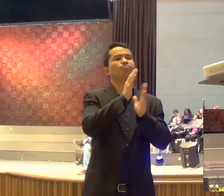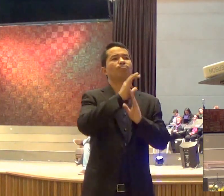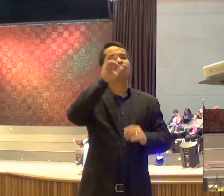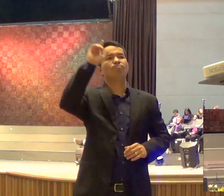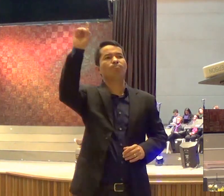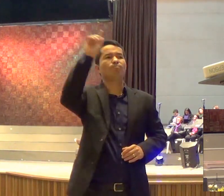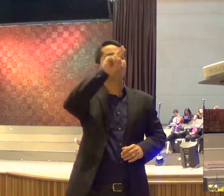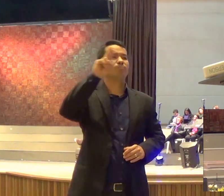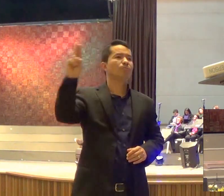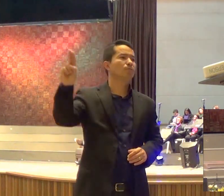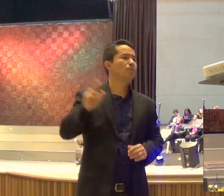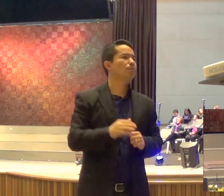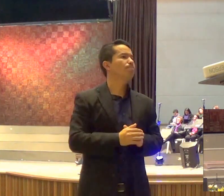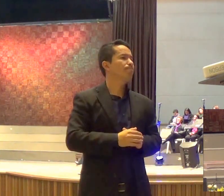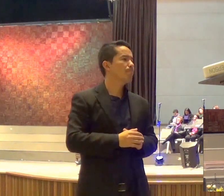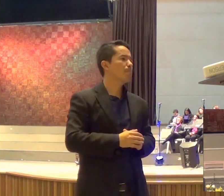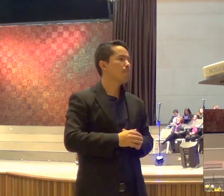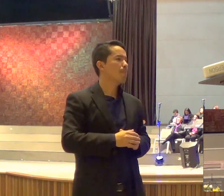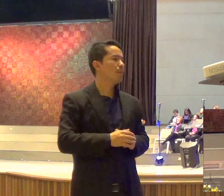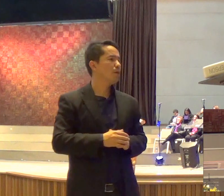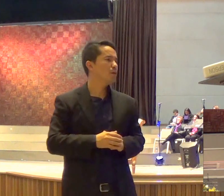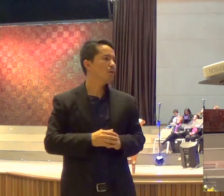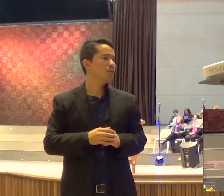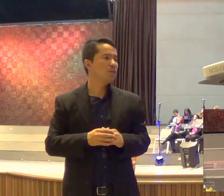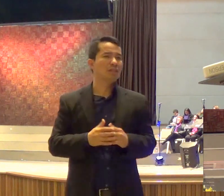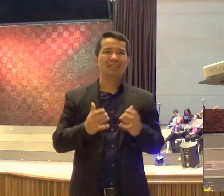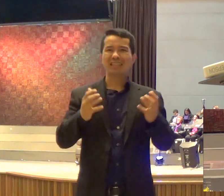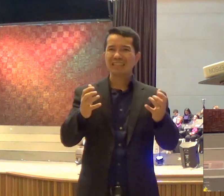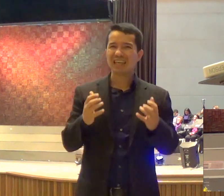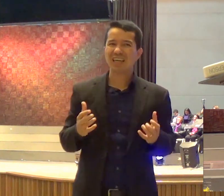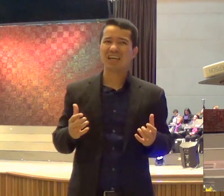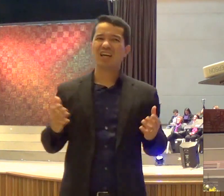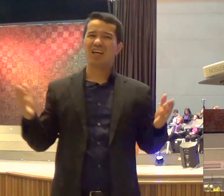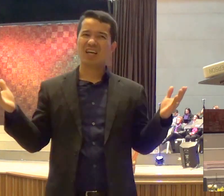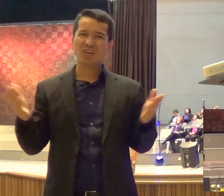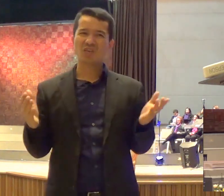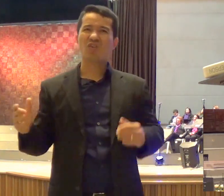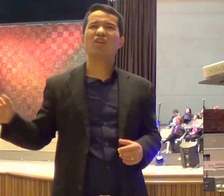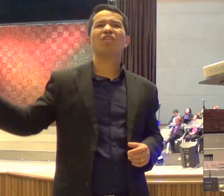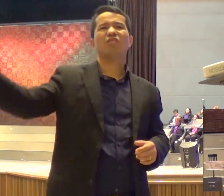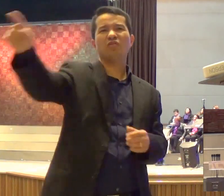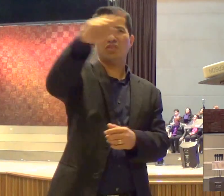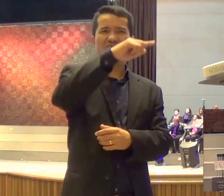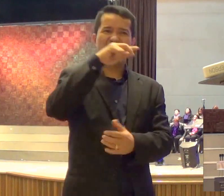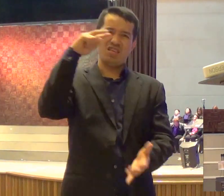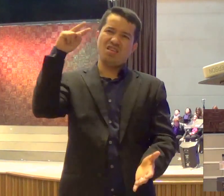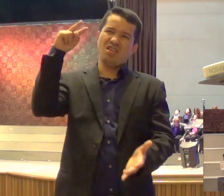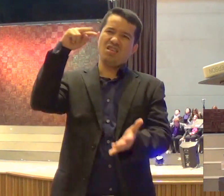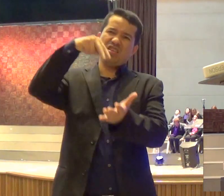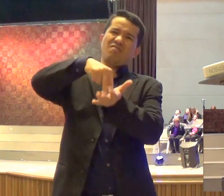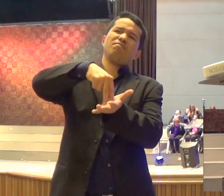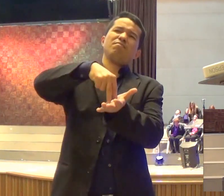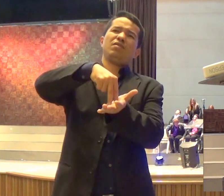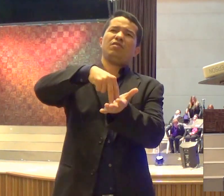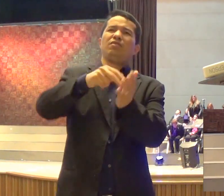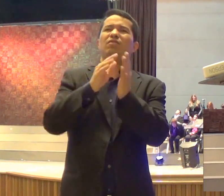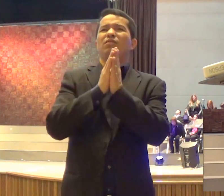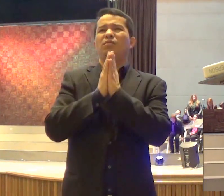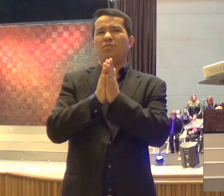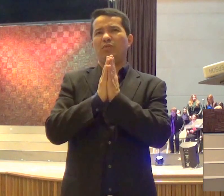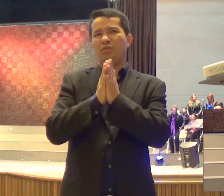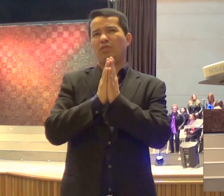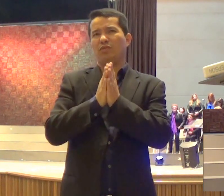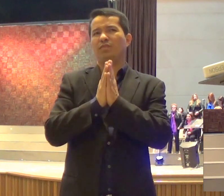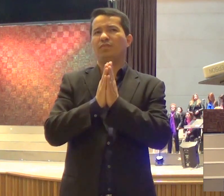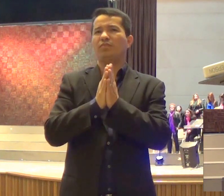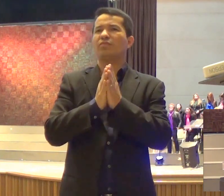quero convidar essa preciosa congregação a se colocar em pé e quero